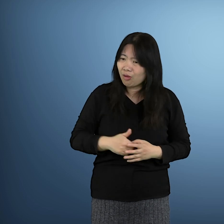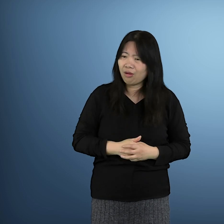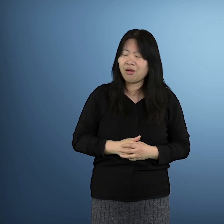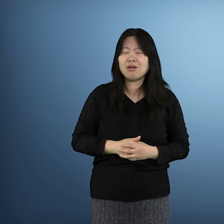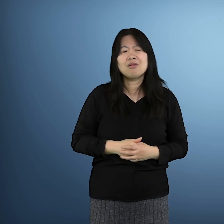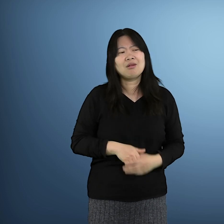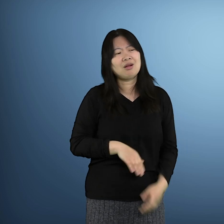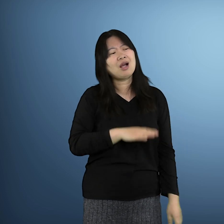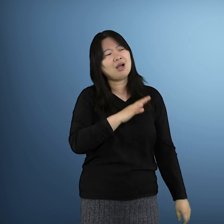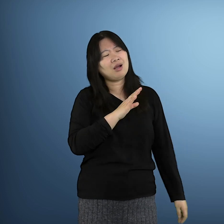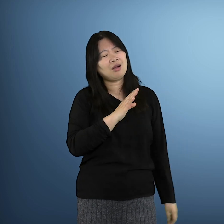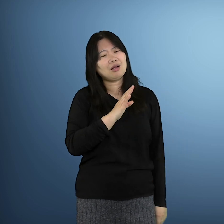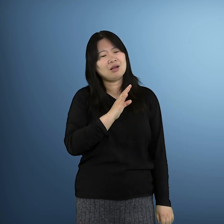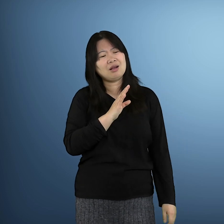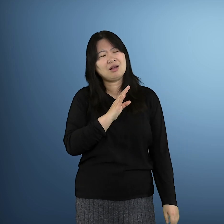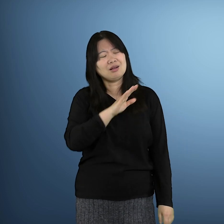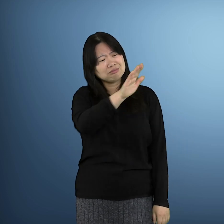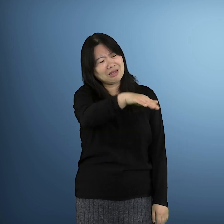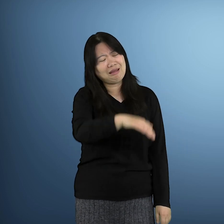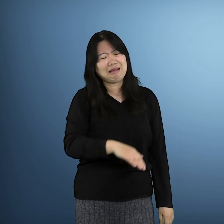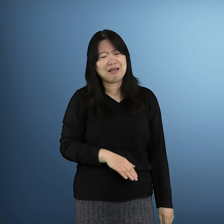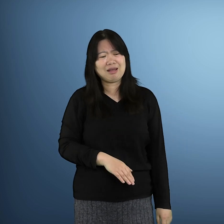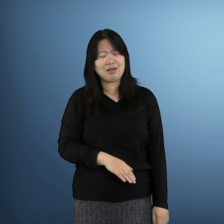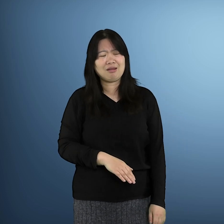예, 그게 그렇게 간단한 일이 아니야.